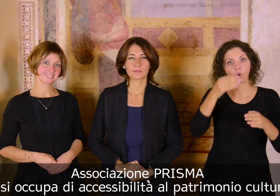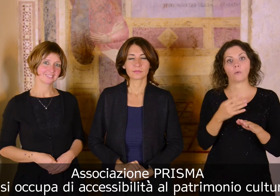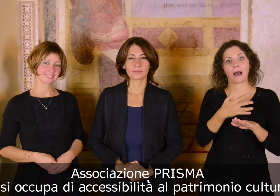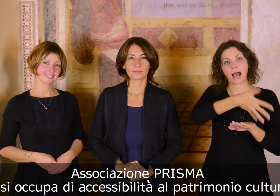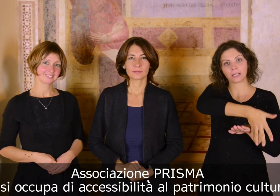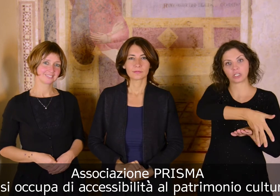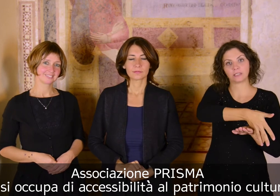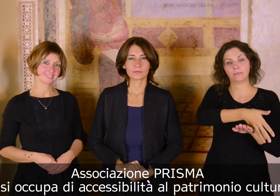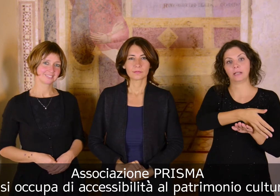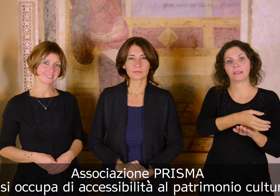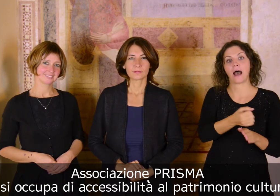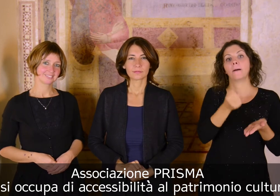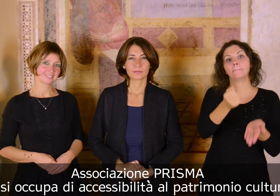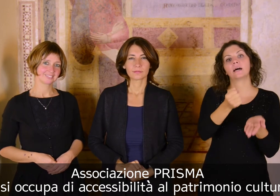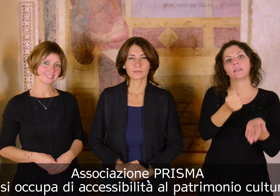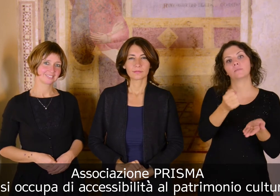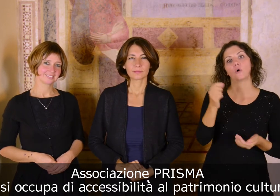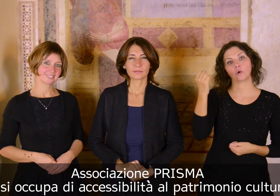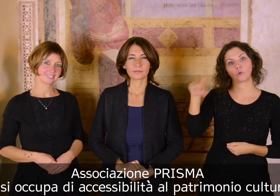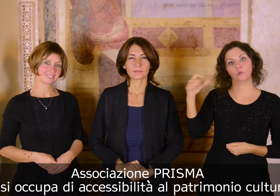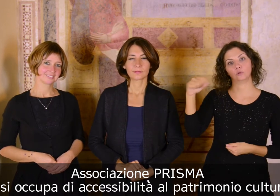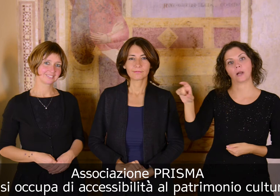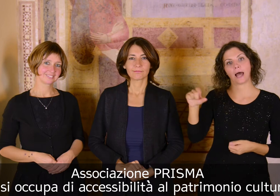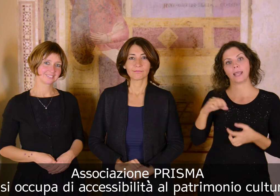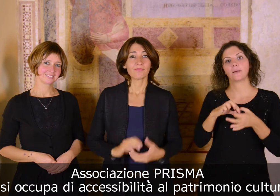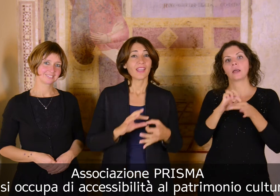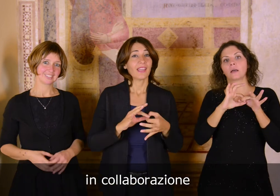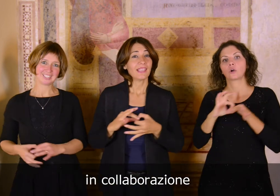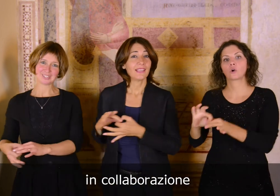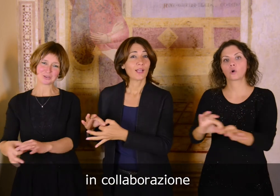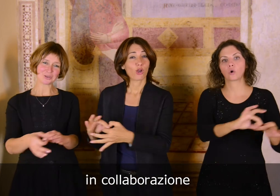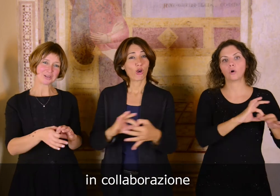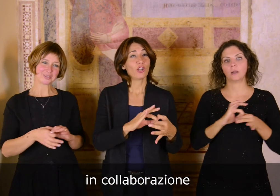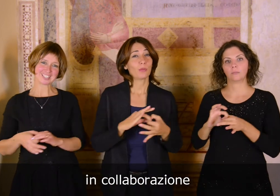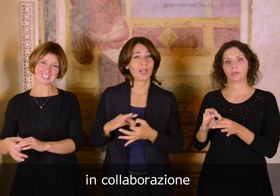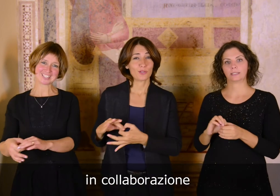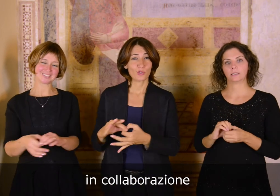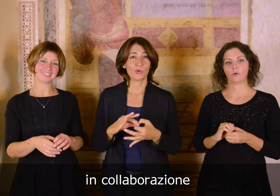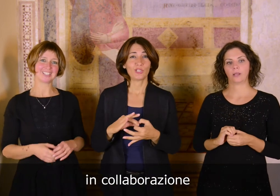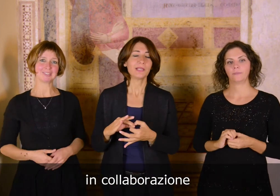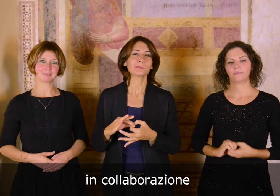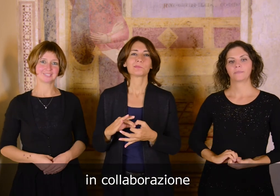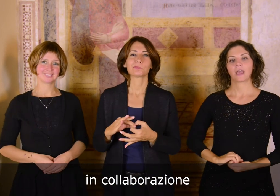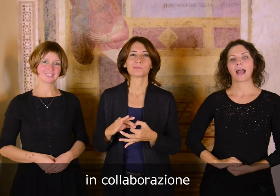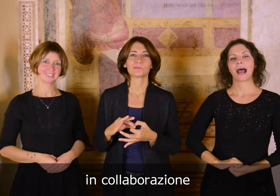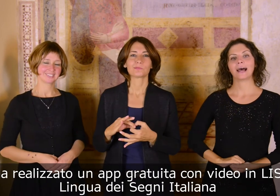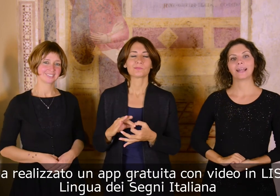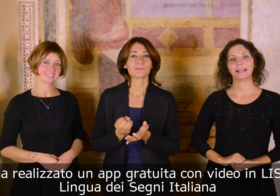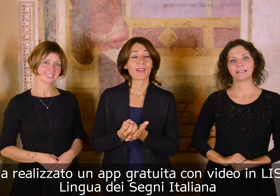occupa accessibilità patrimonio culturale, in collaborazione ha